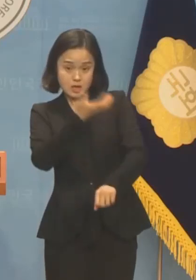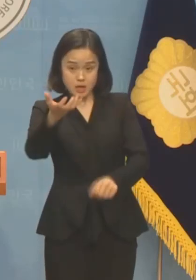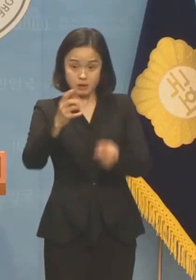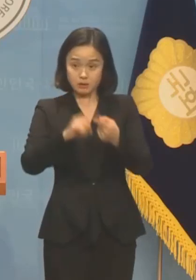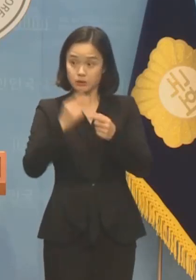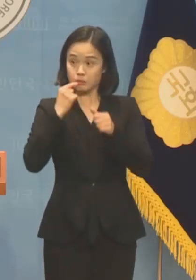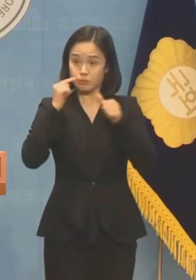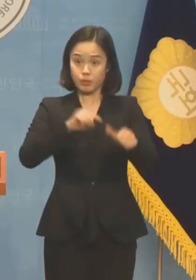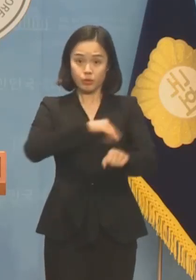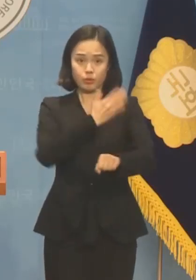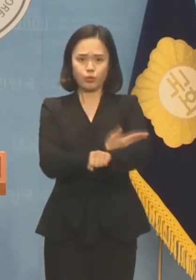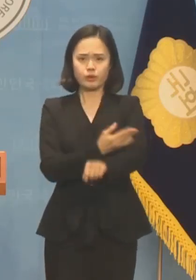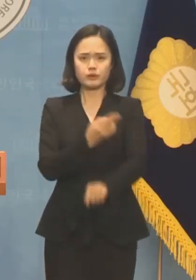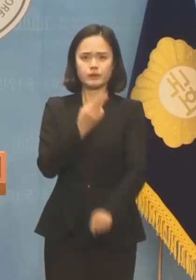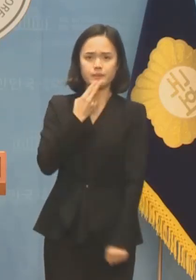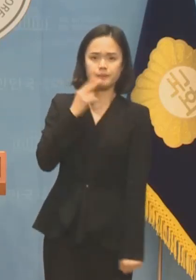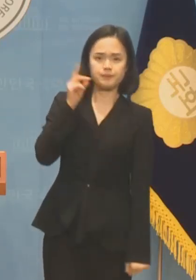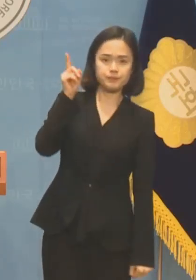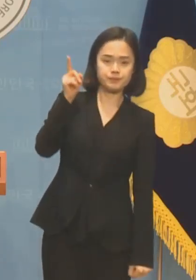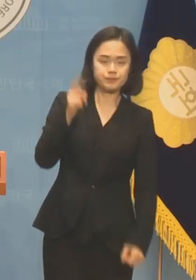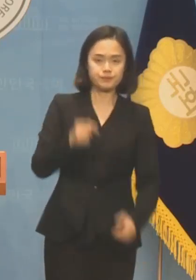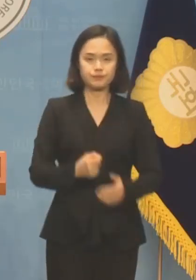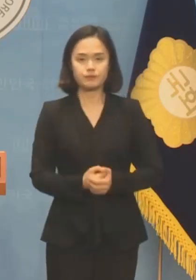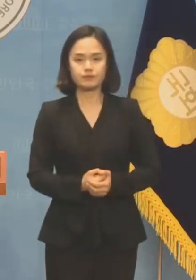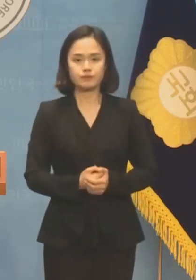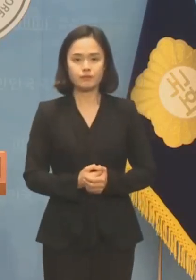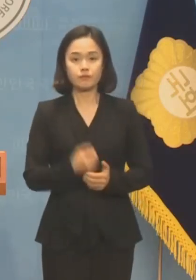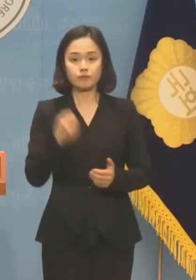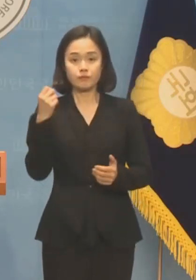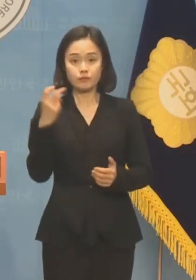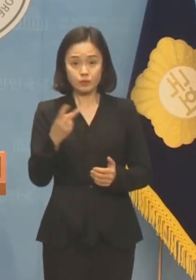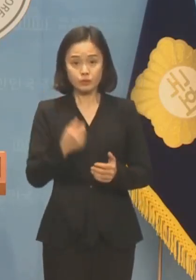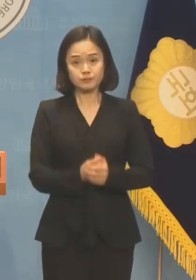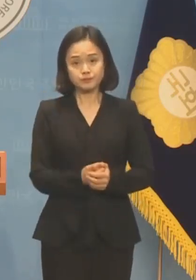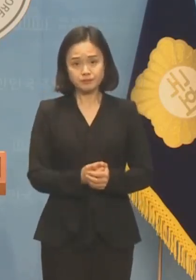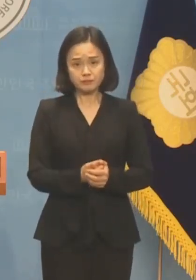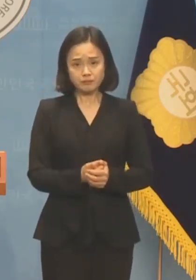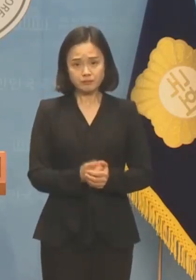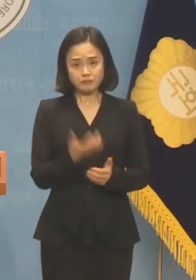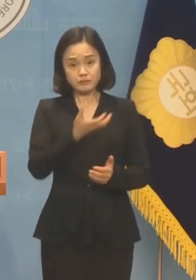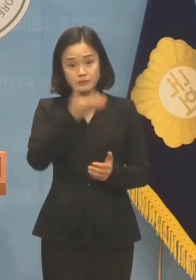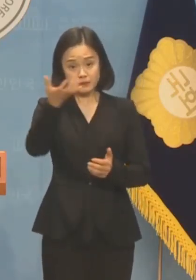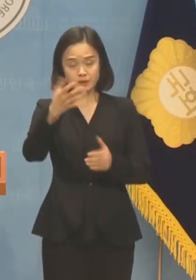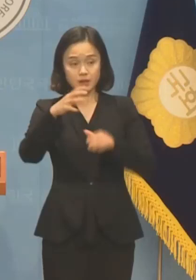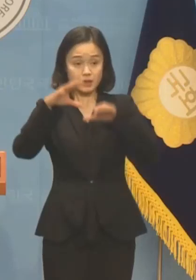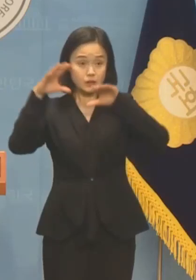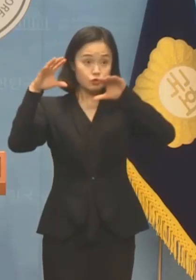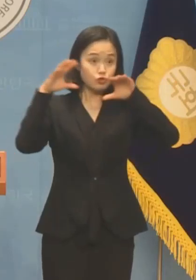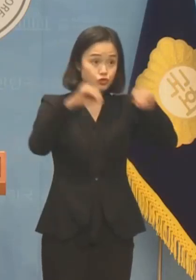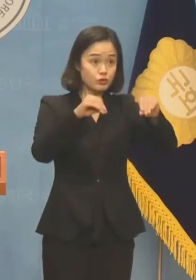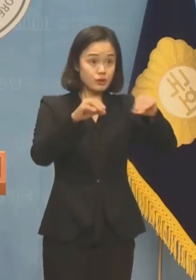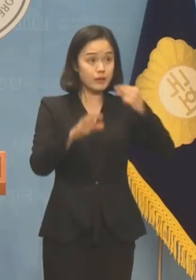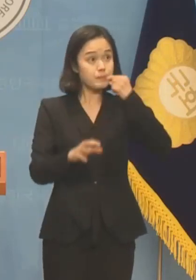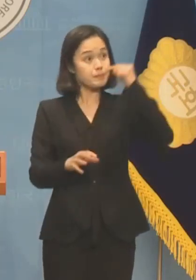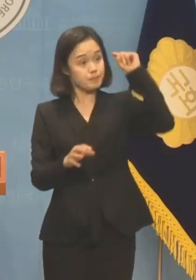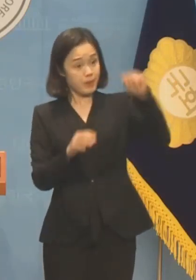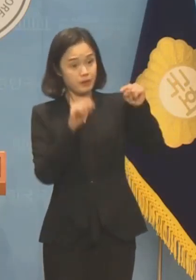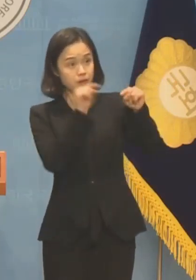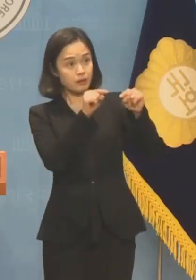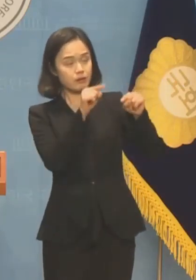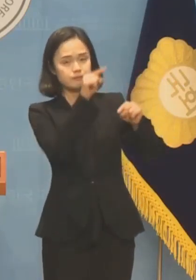기록 이첩 중단 명령은 정당한 명령이 아니다고 판단했습니다.